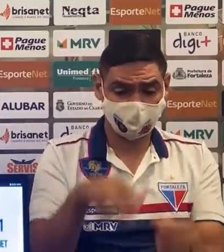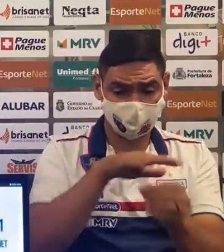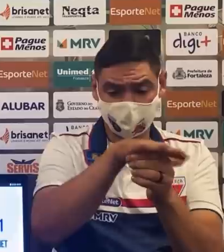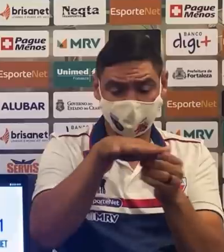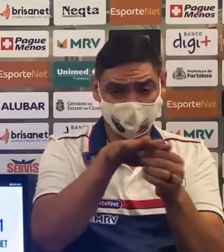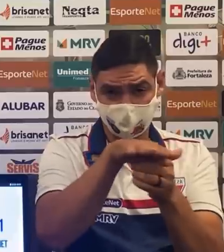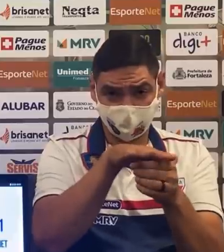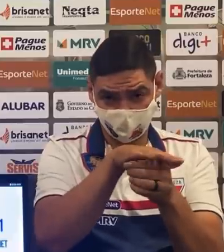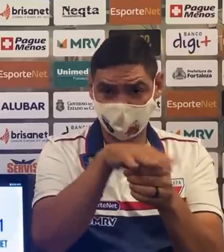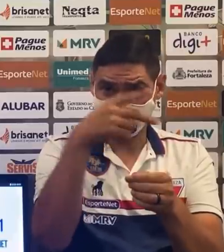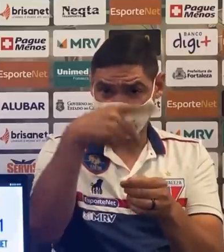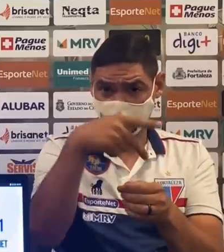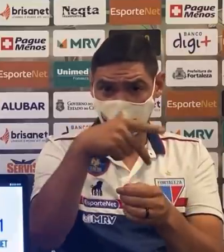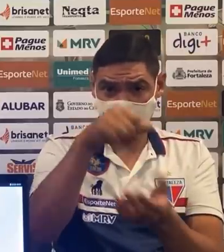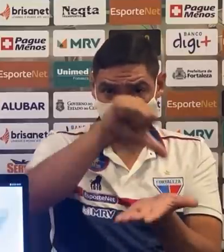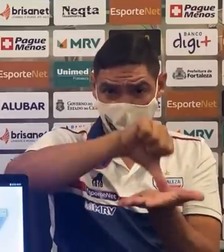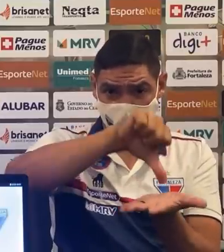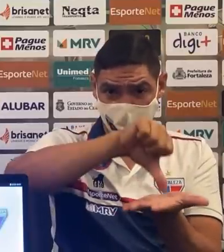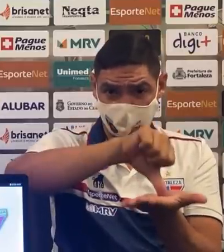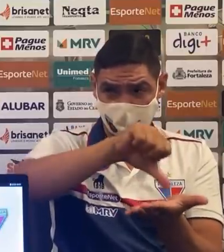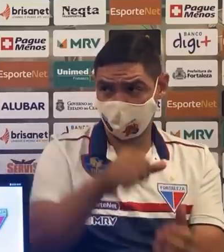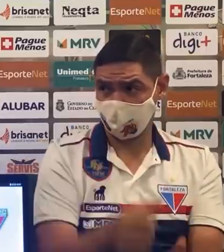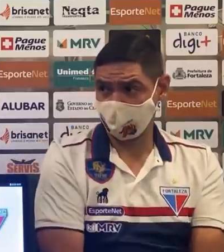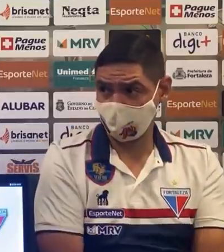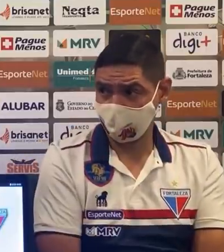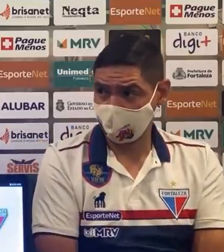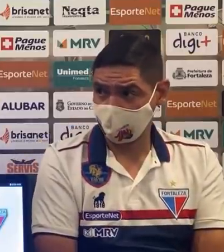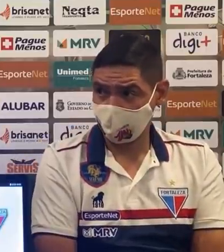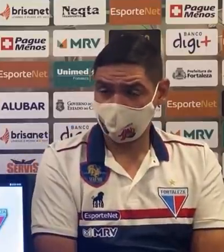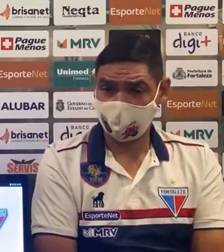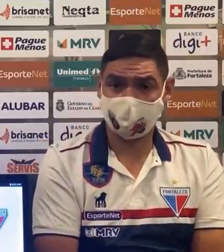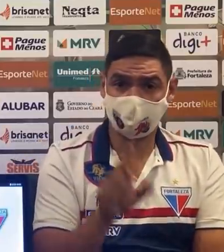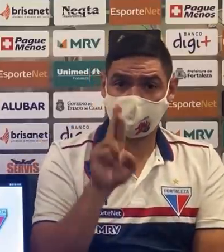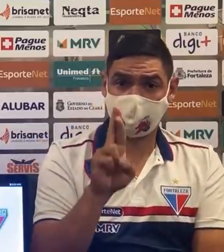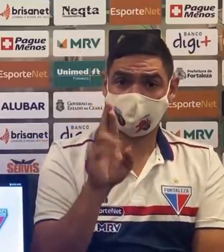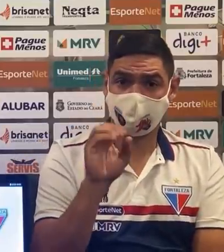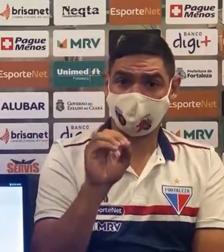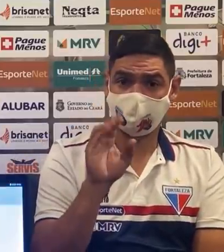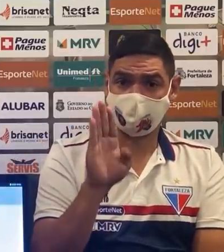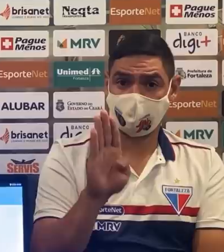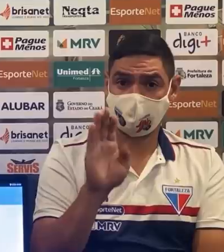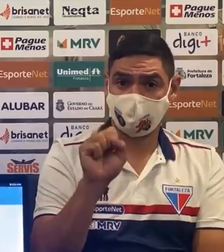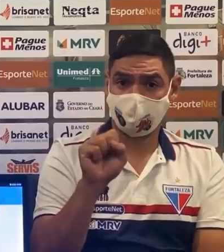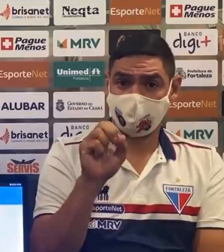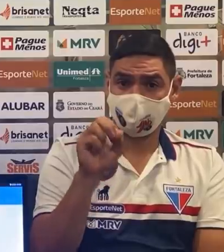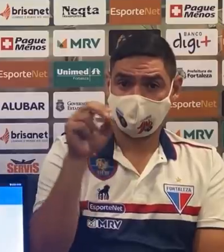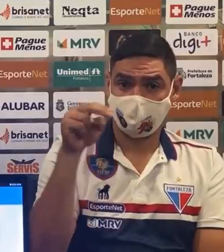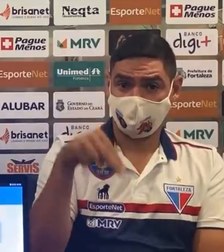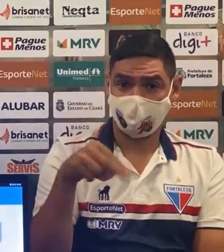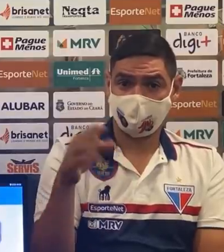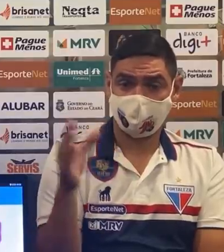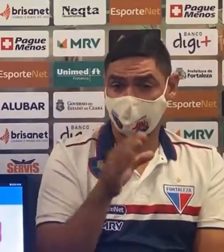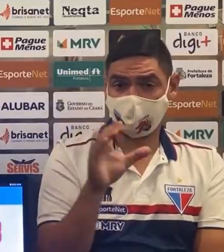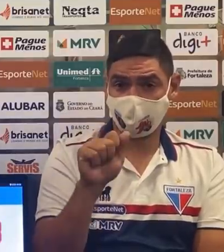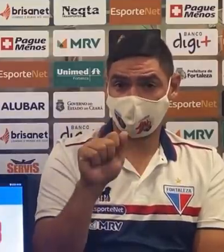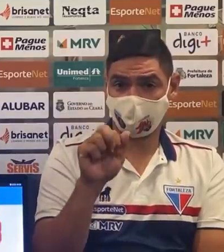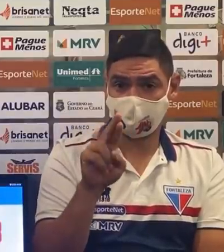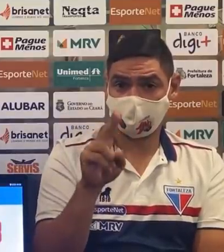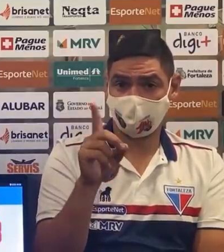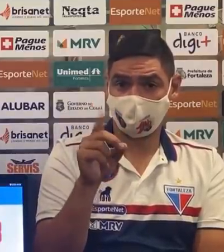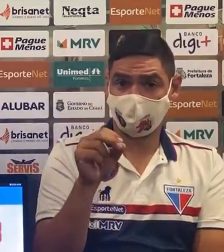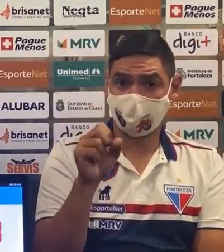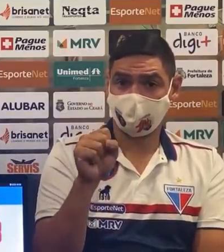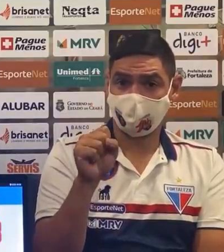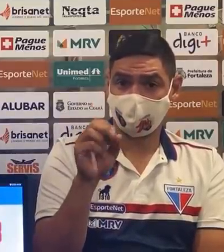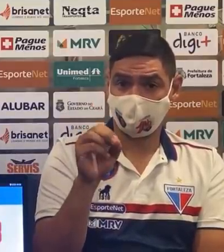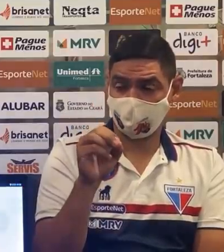mais centralizado. Ok, o Robson Cardoso da Web Rádio, a voz do repórter, juntamente com o